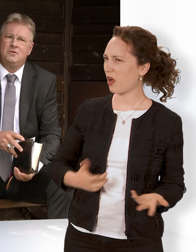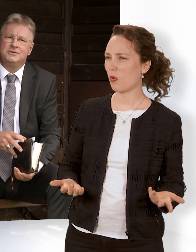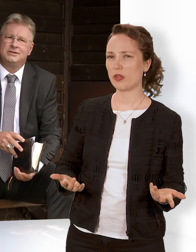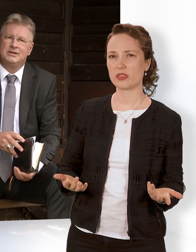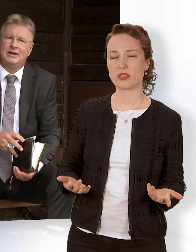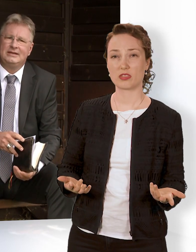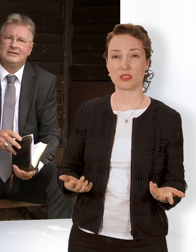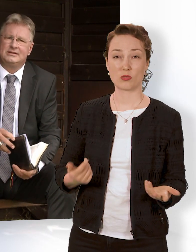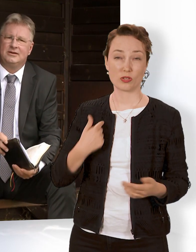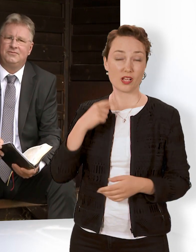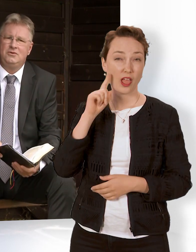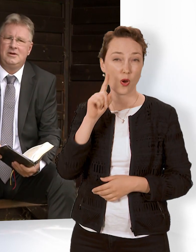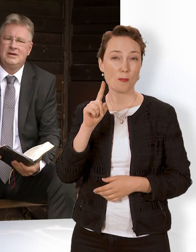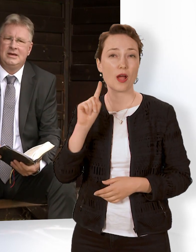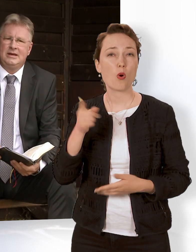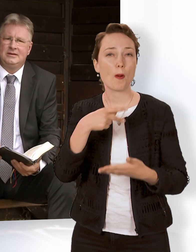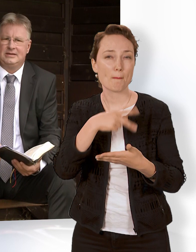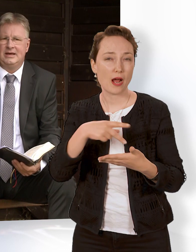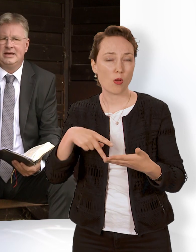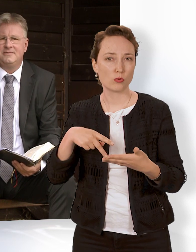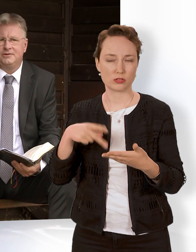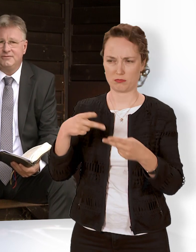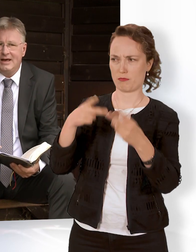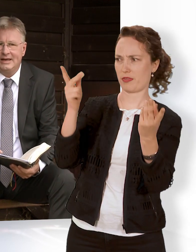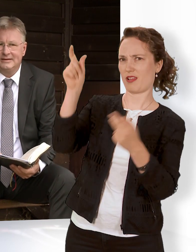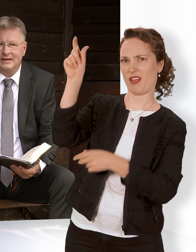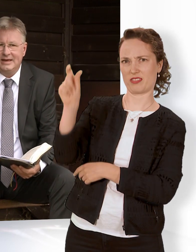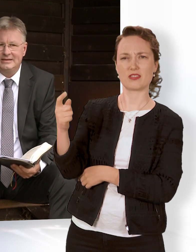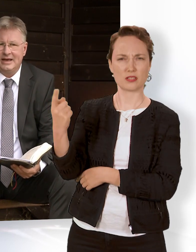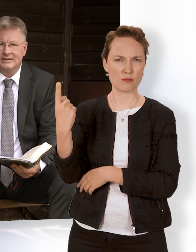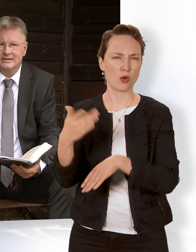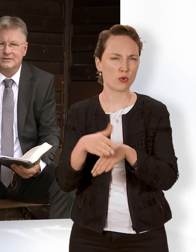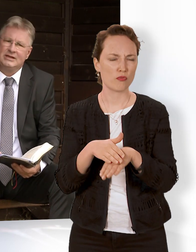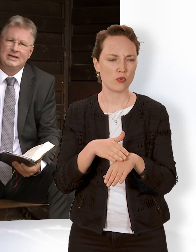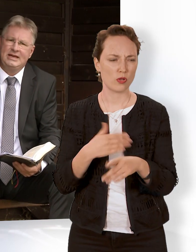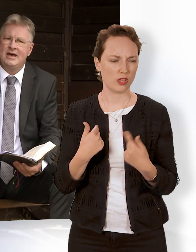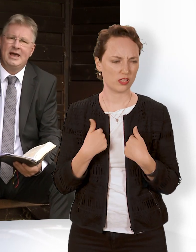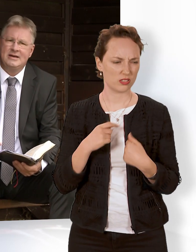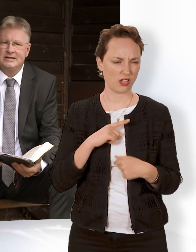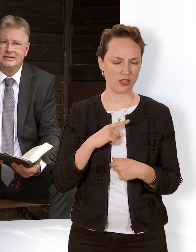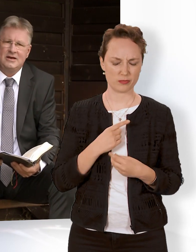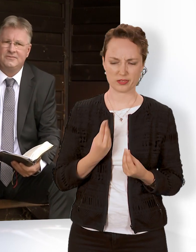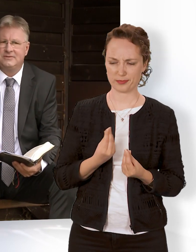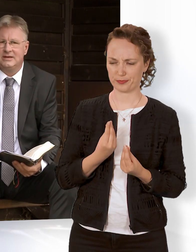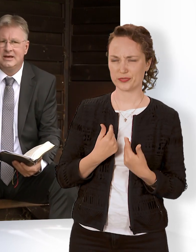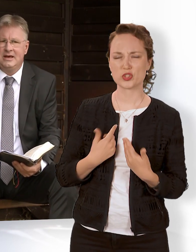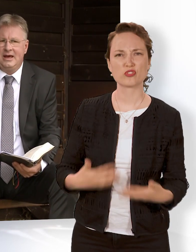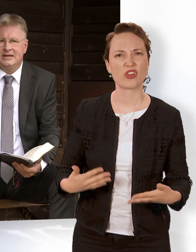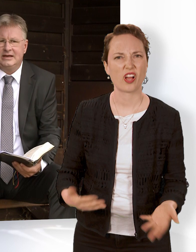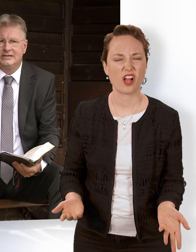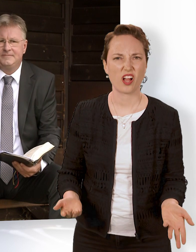große Paulus hatte das Gefühl, dass er eher von Schwachheit gekennzeichnet ist und dass er eher einer ist, der auf